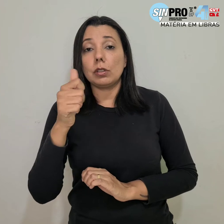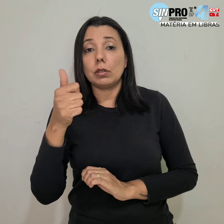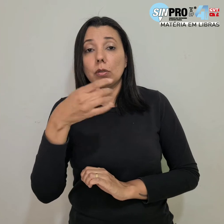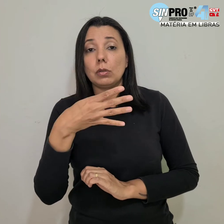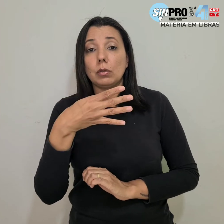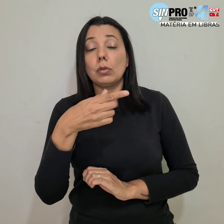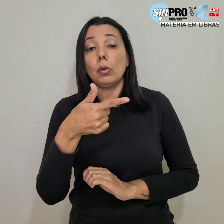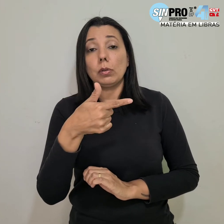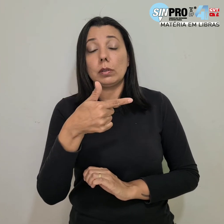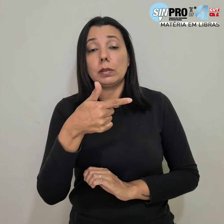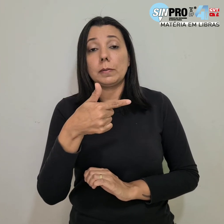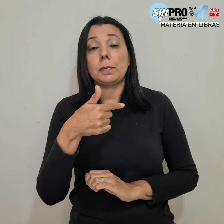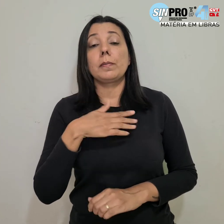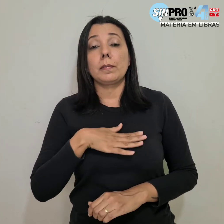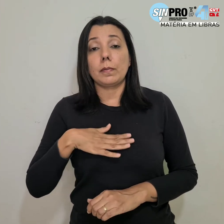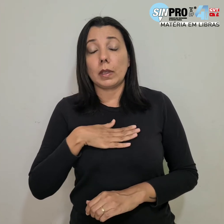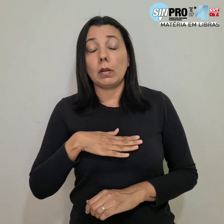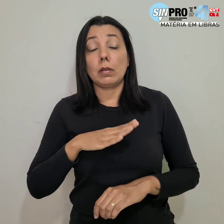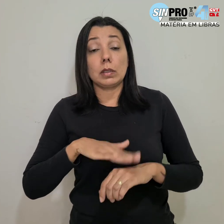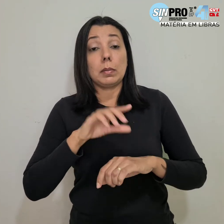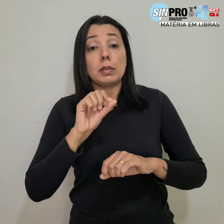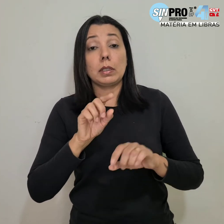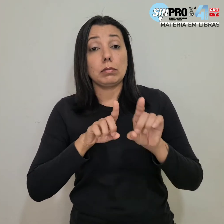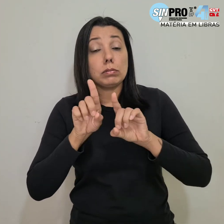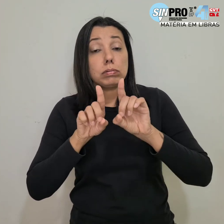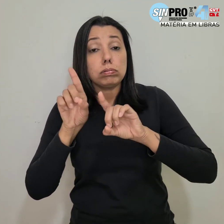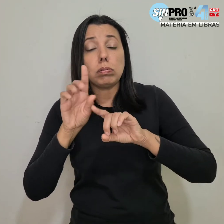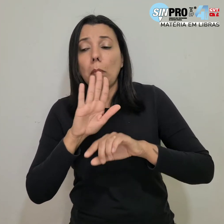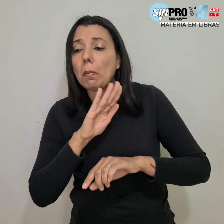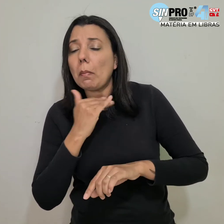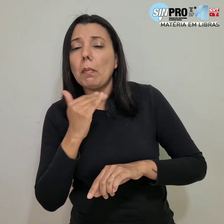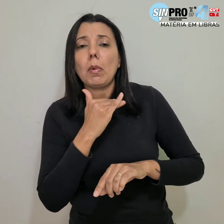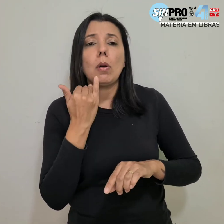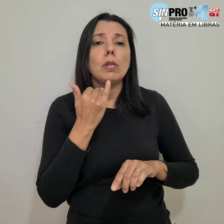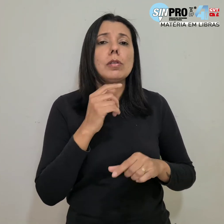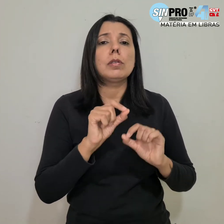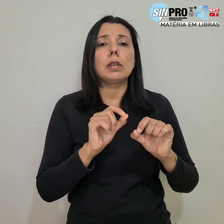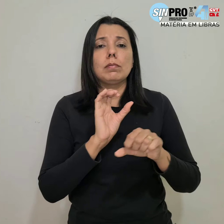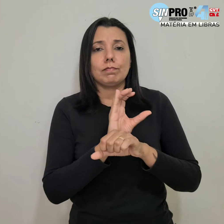agosto, a mais um recorde diário de mortes por Covid-19.